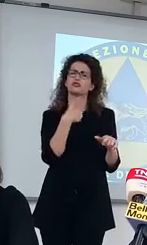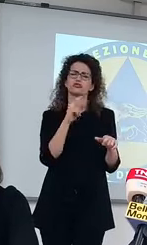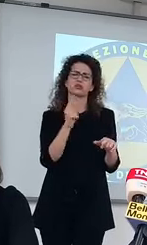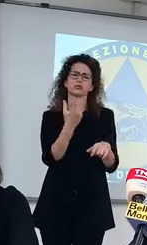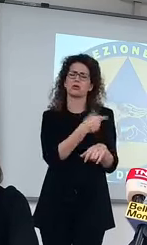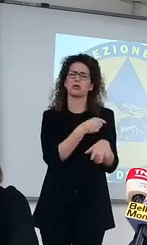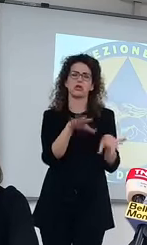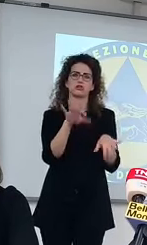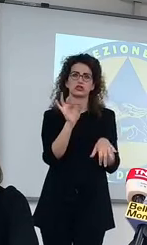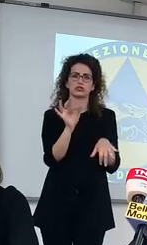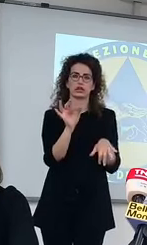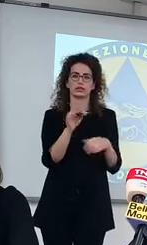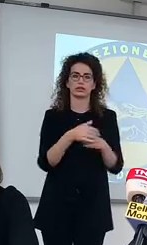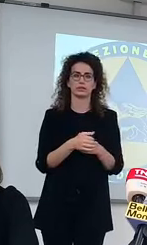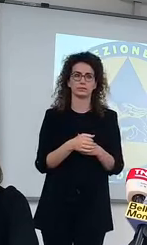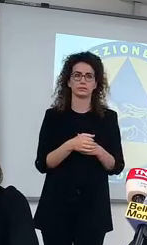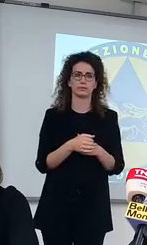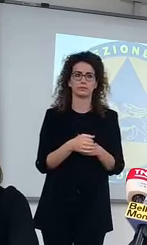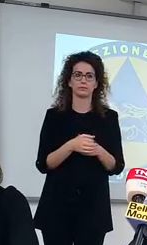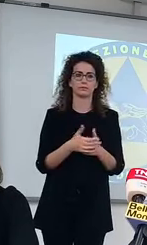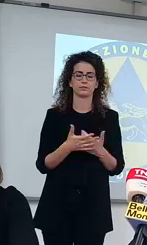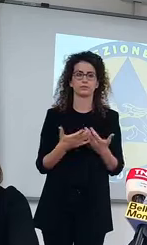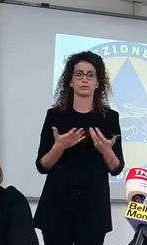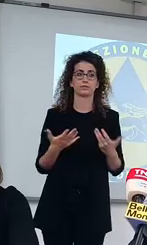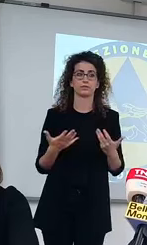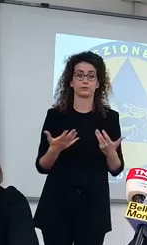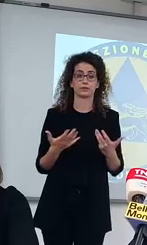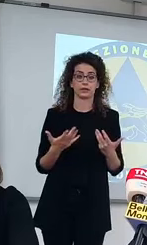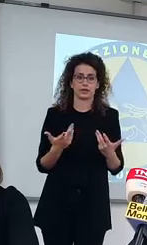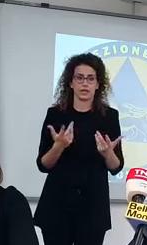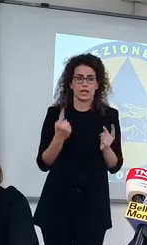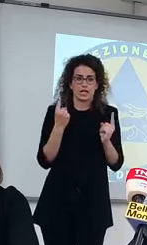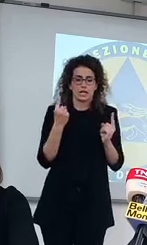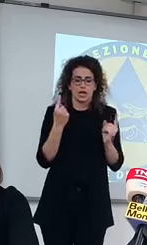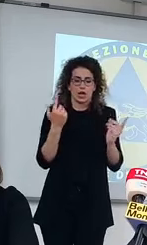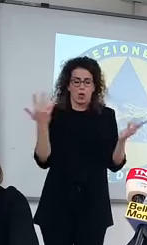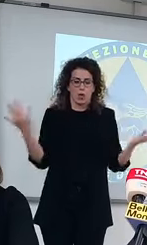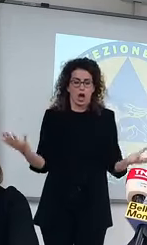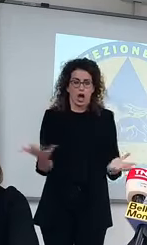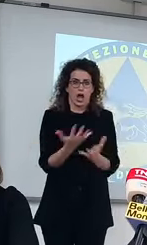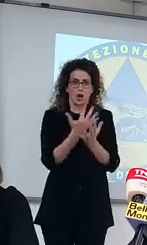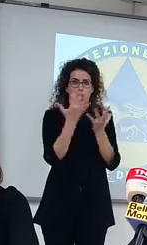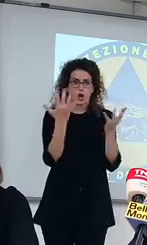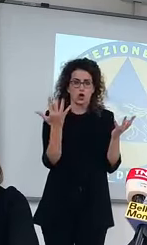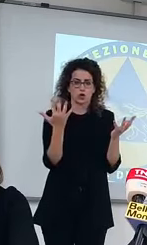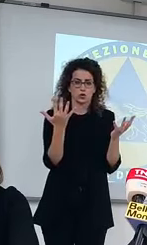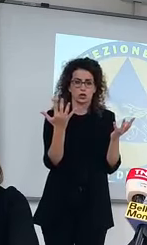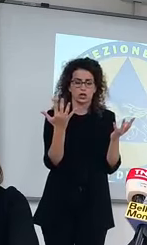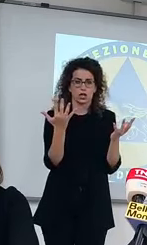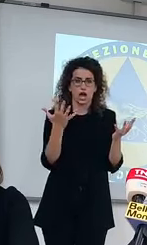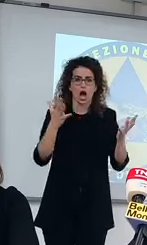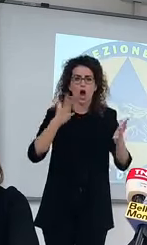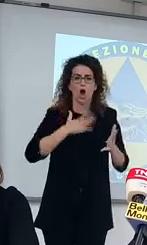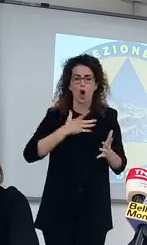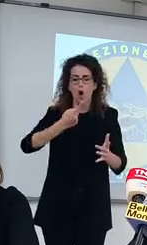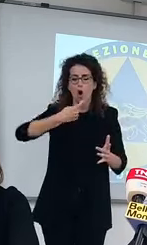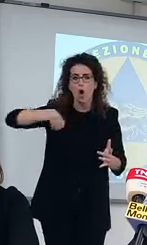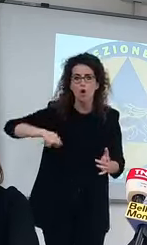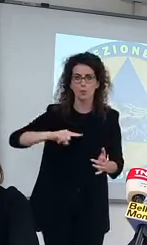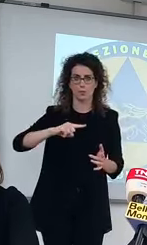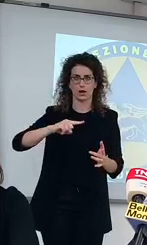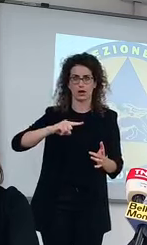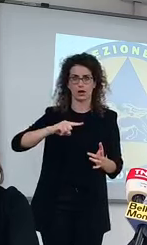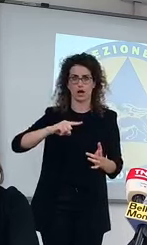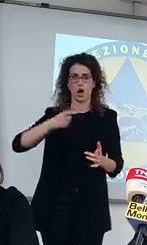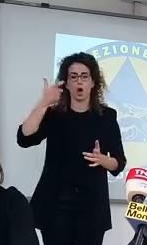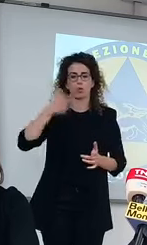richiamo, cioè al primo guaio è colpa nostra che abbiamo dato questo ordine davanti a una circolare che dice